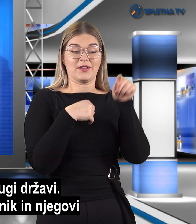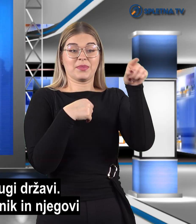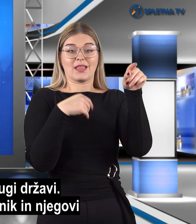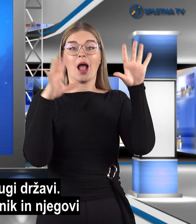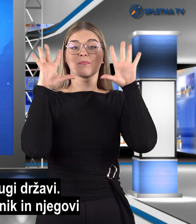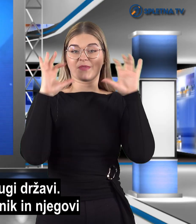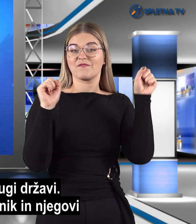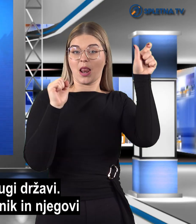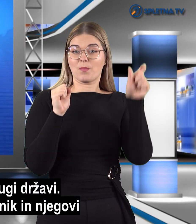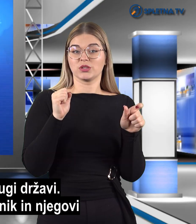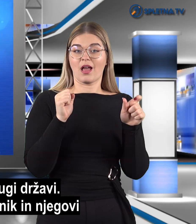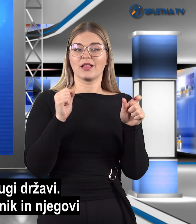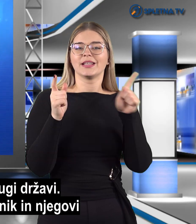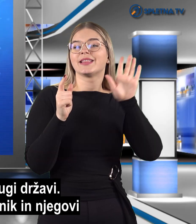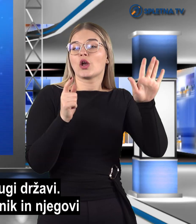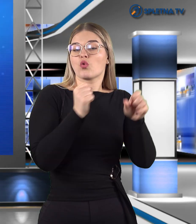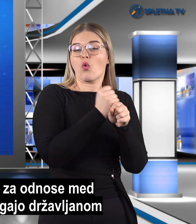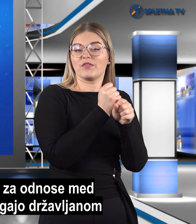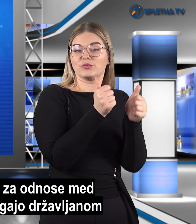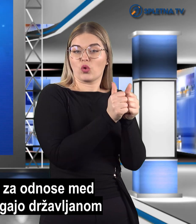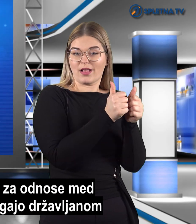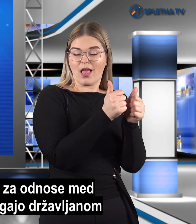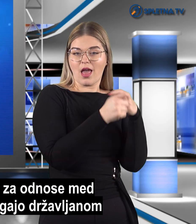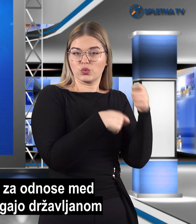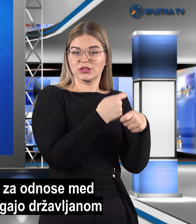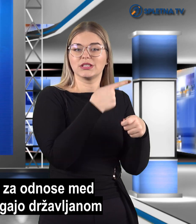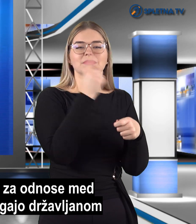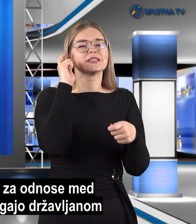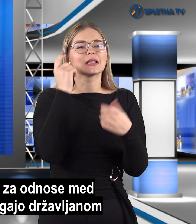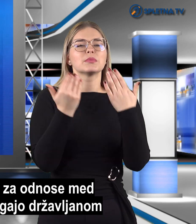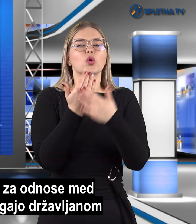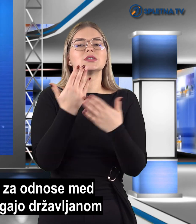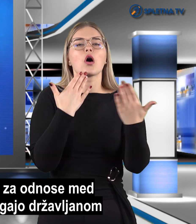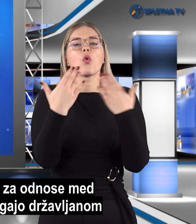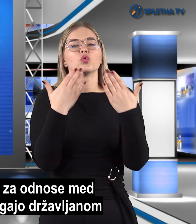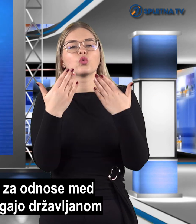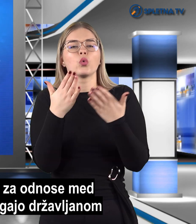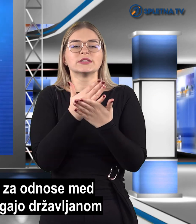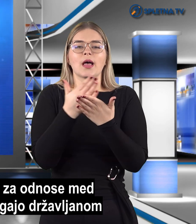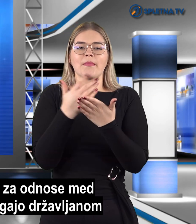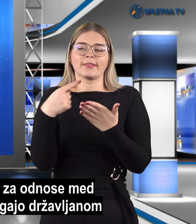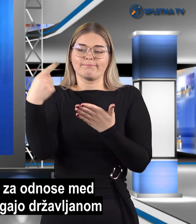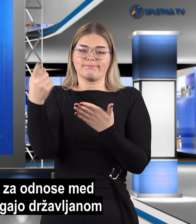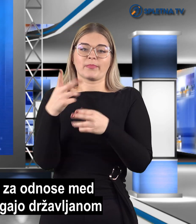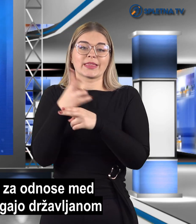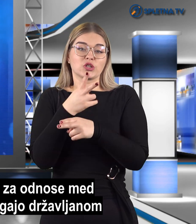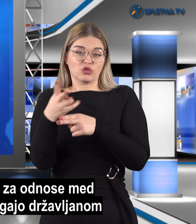Tam veleposlanik in njegovi sodelavci skrbijo za odnose med državama in pomagajo državljanom svoje države v tujini.